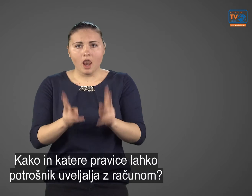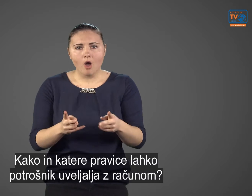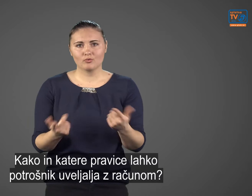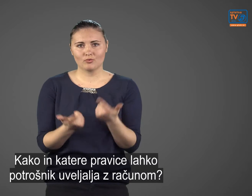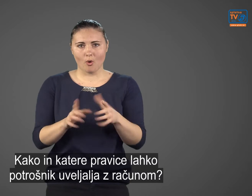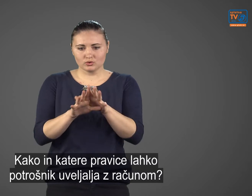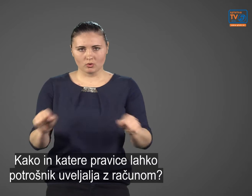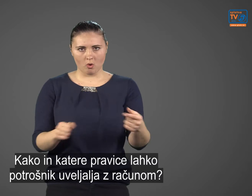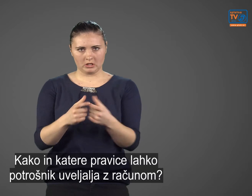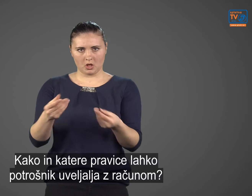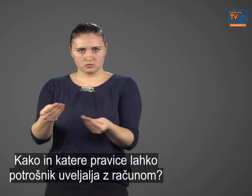računom?